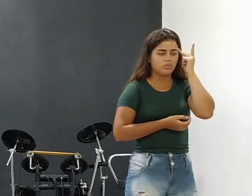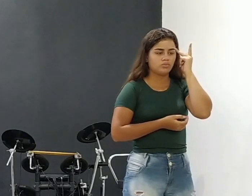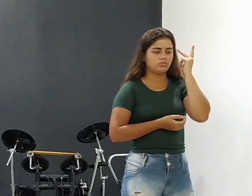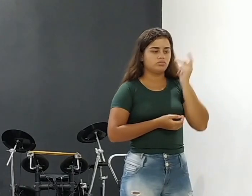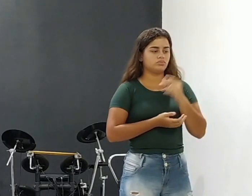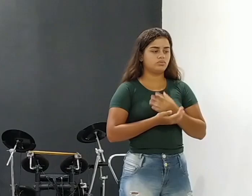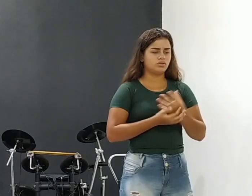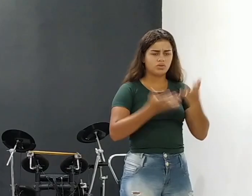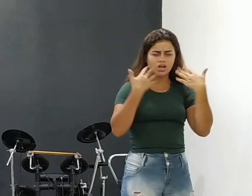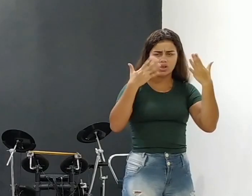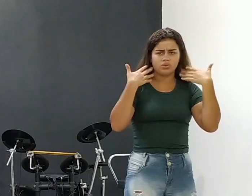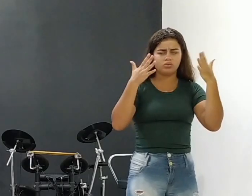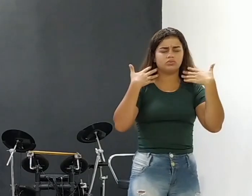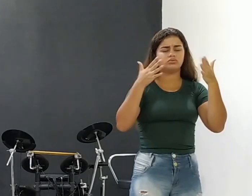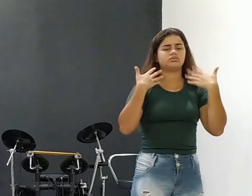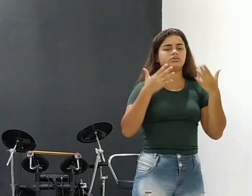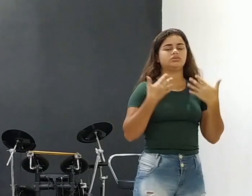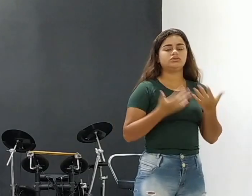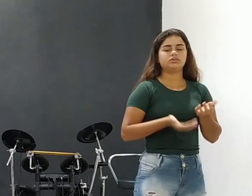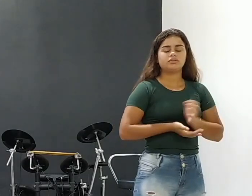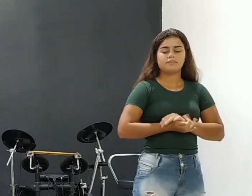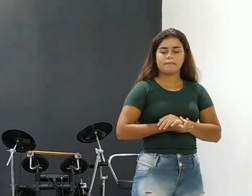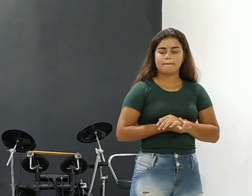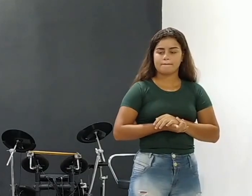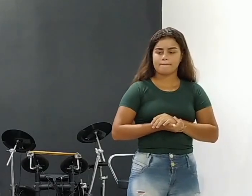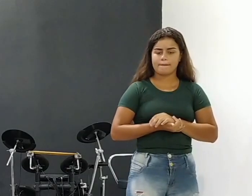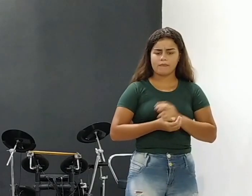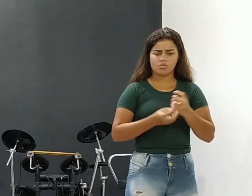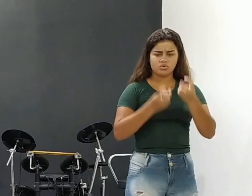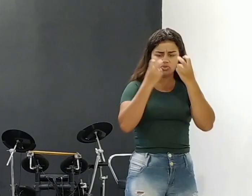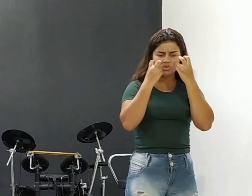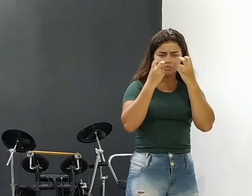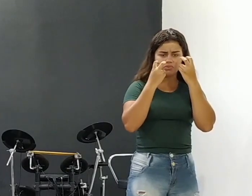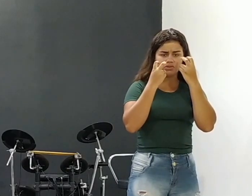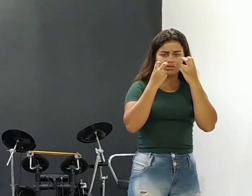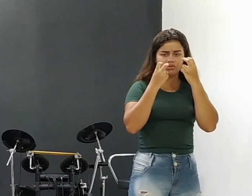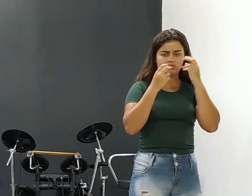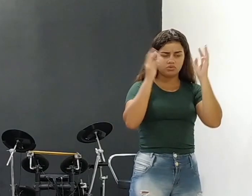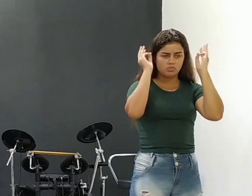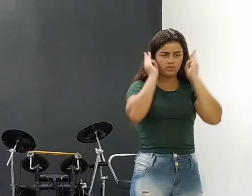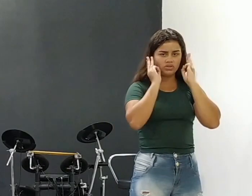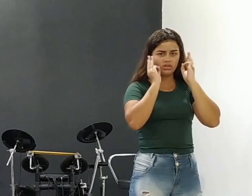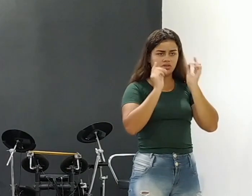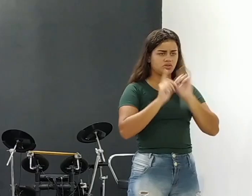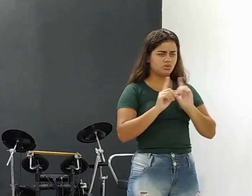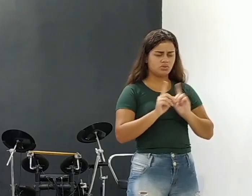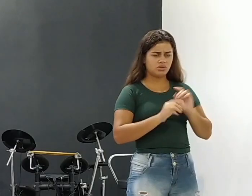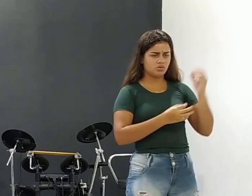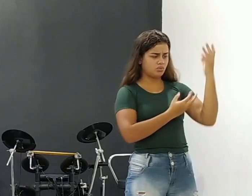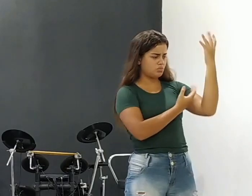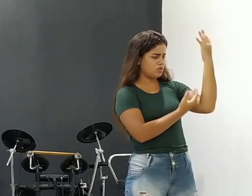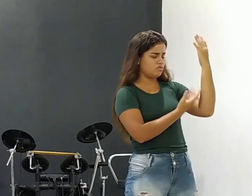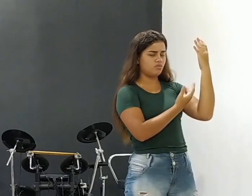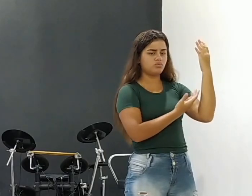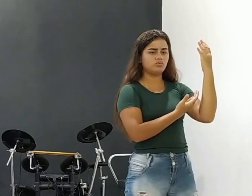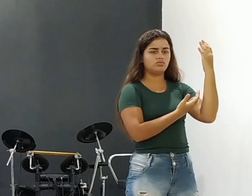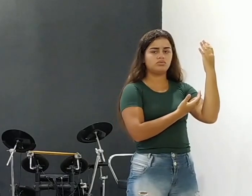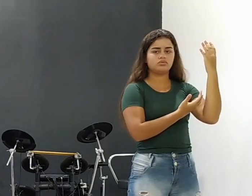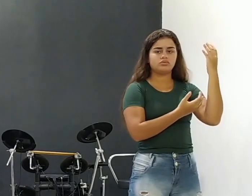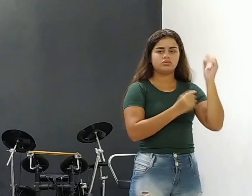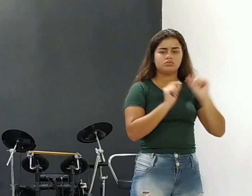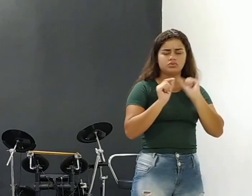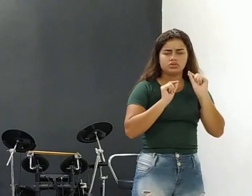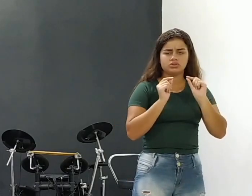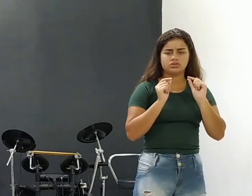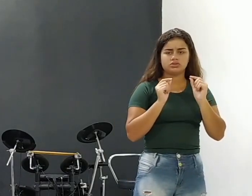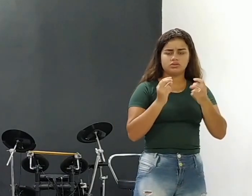alta. Então o que chama a atenção dele não era o arbusto pegar fogo, aquela planta pegar fogo. O que chama a atenção